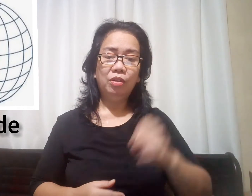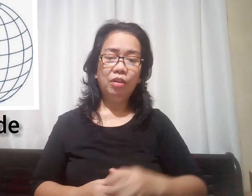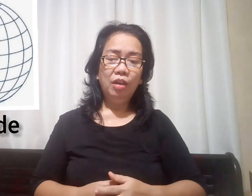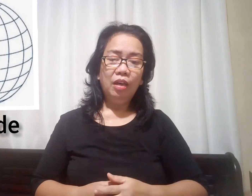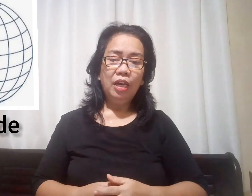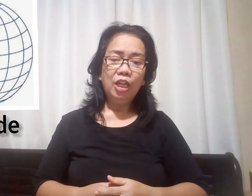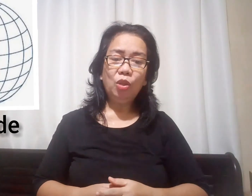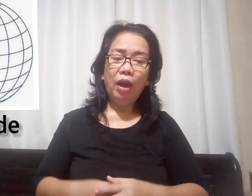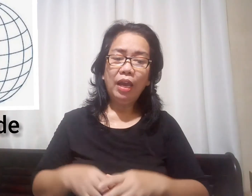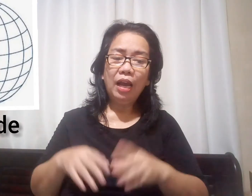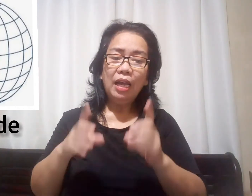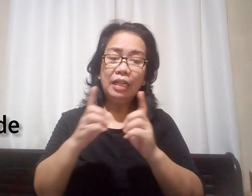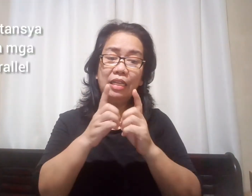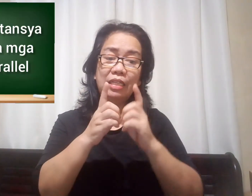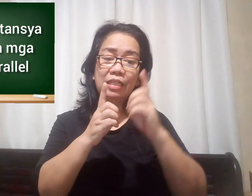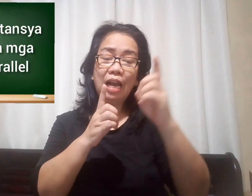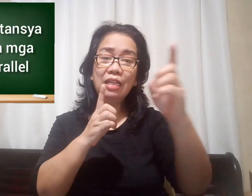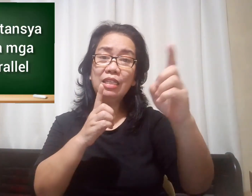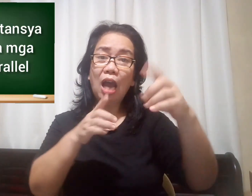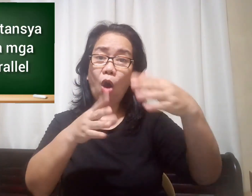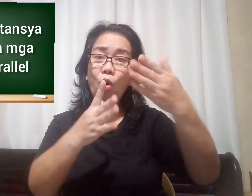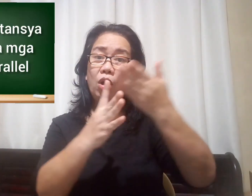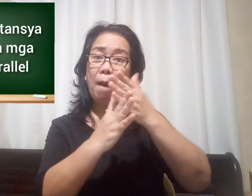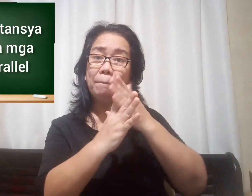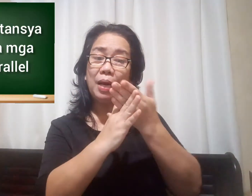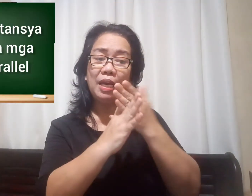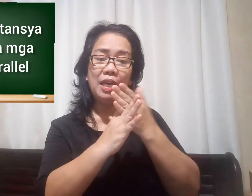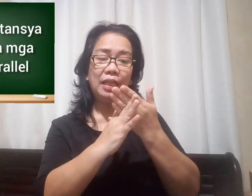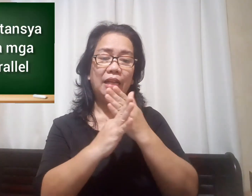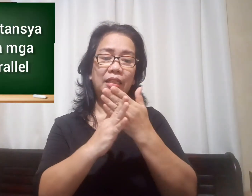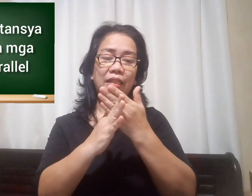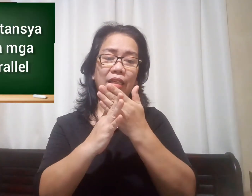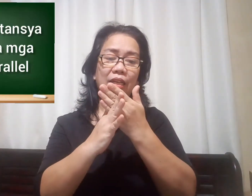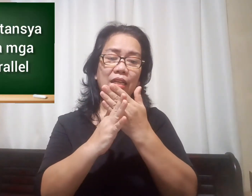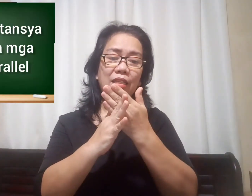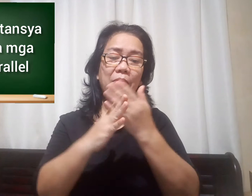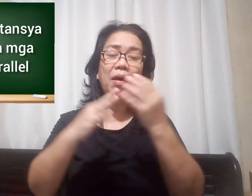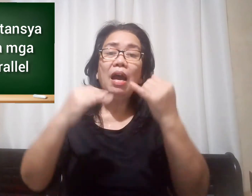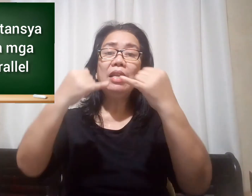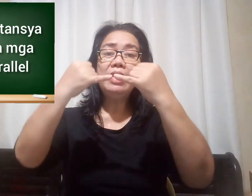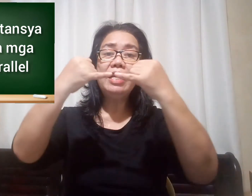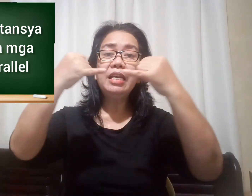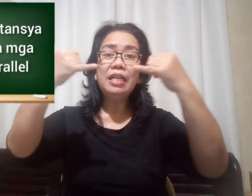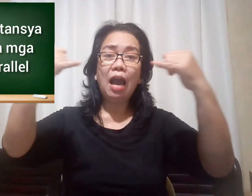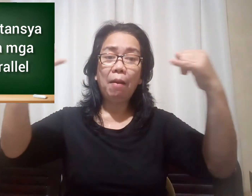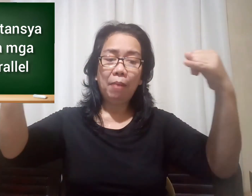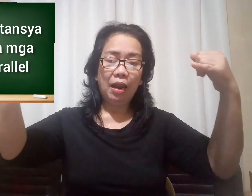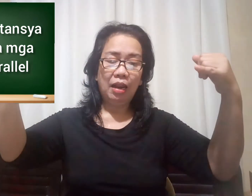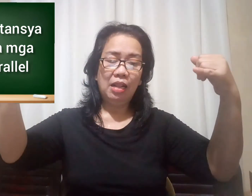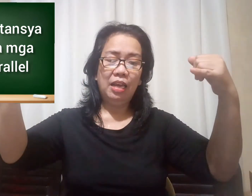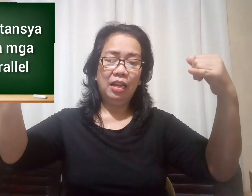Ito ay ang distansya or pagitan sa mga linyang paralel.